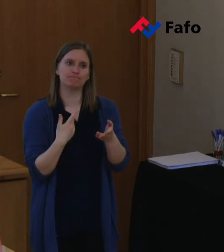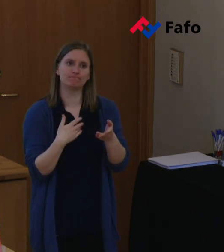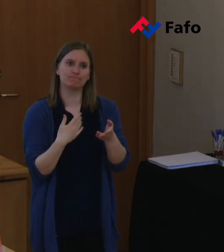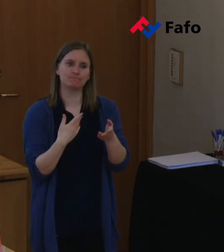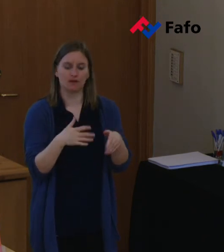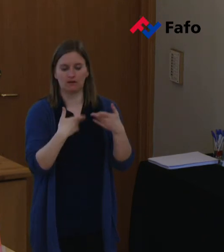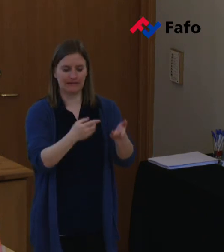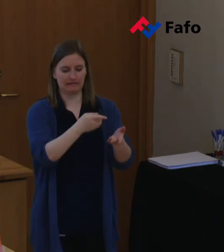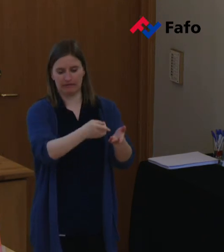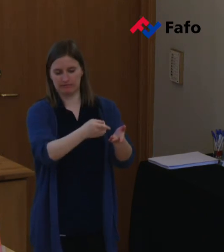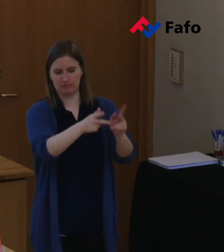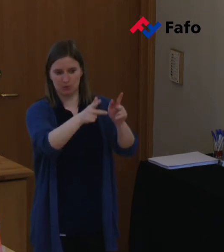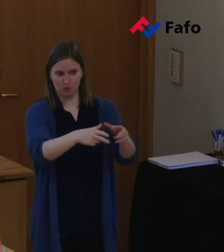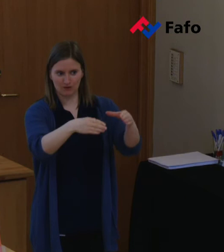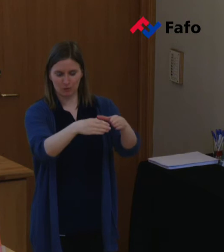denne brukergruppen